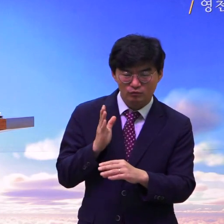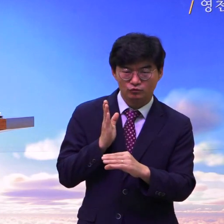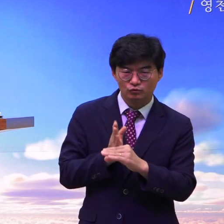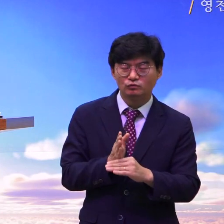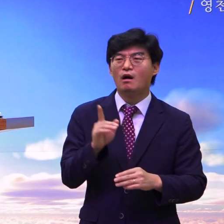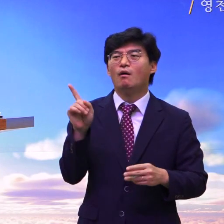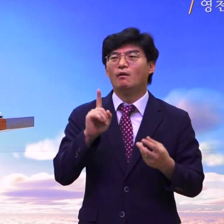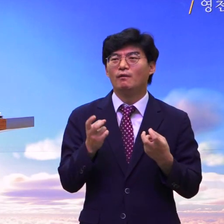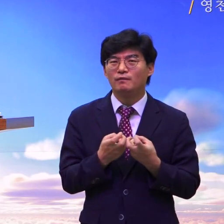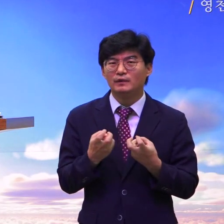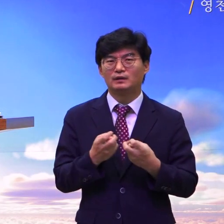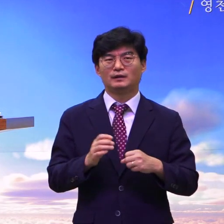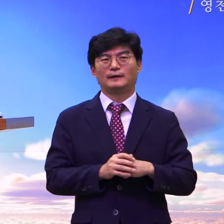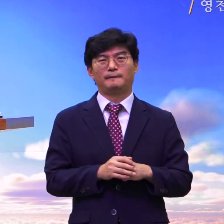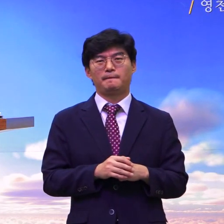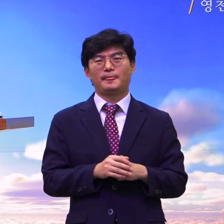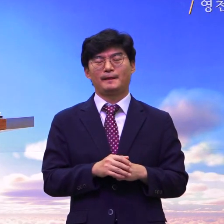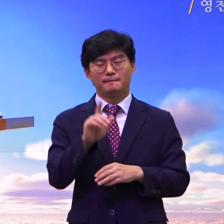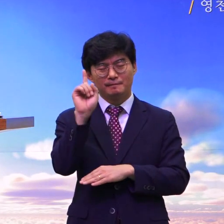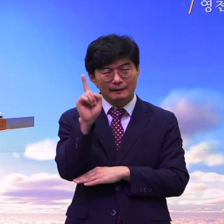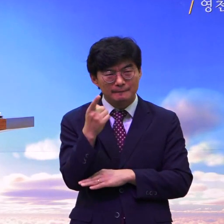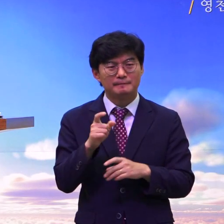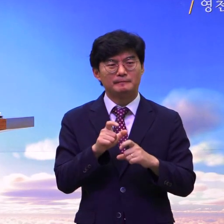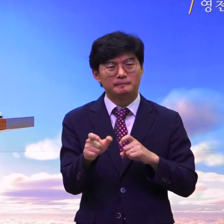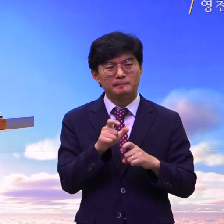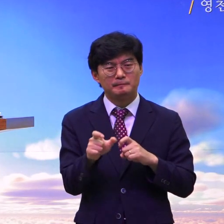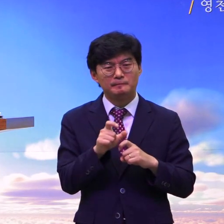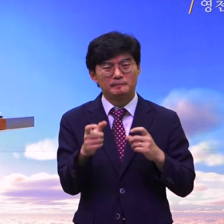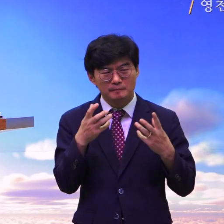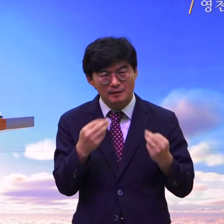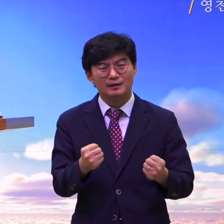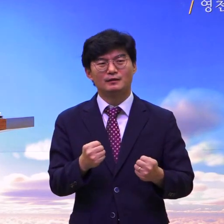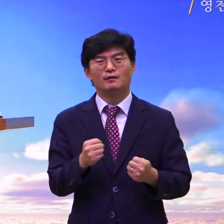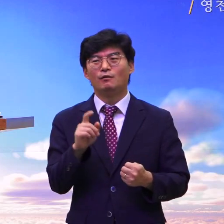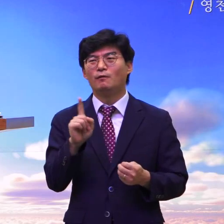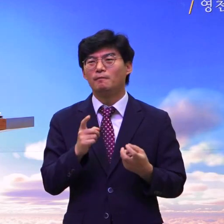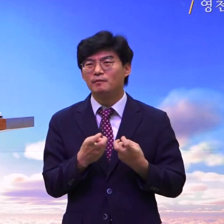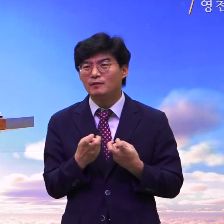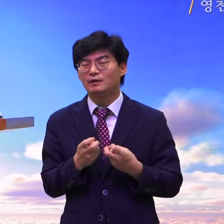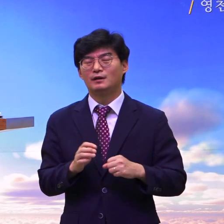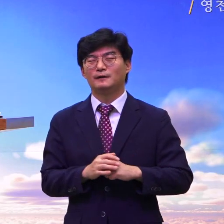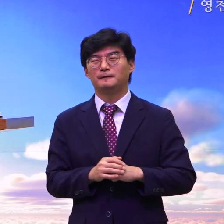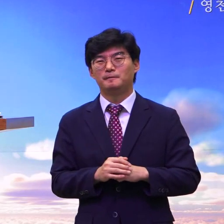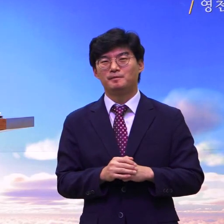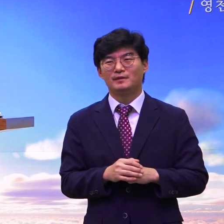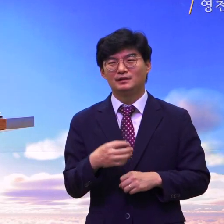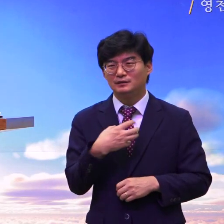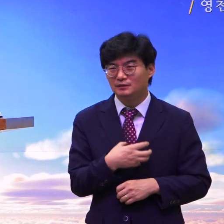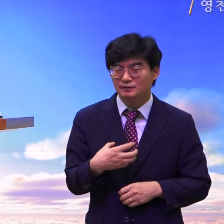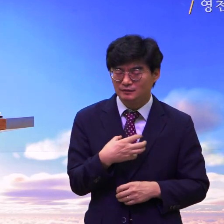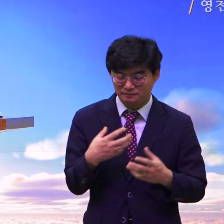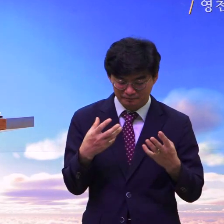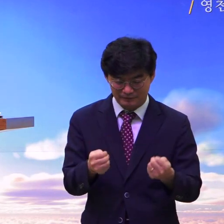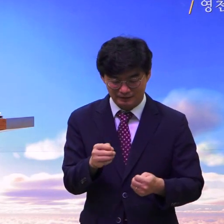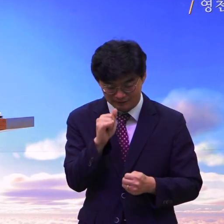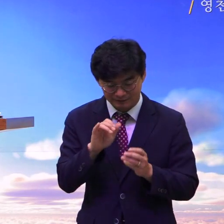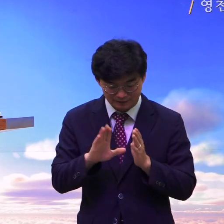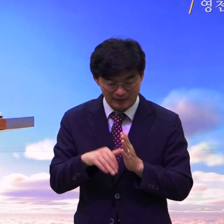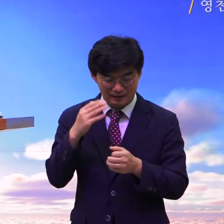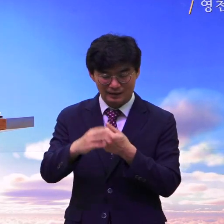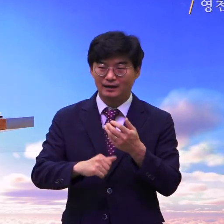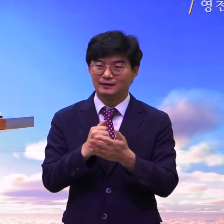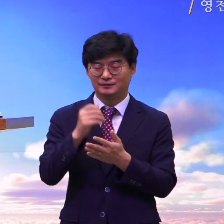높여 외치고 있는 이 다윗을 보면서 저렇게까지 해야 돼? 뭔가 다른 게 있지 않을까? 다른 방법을